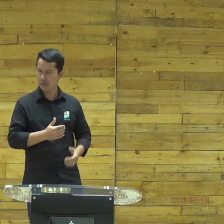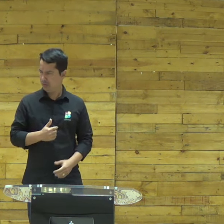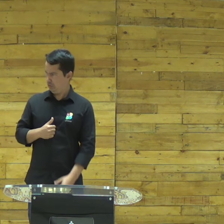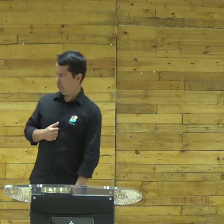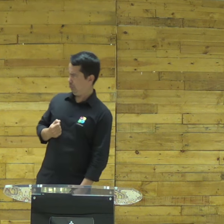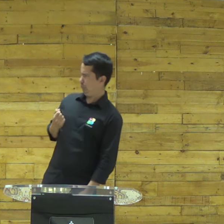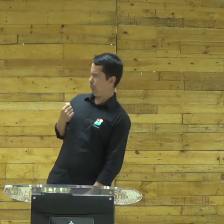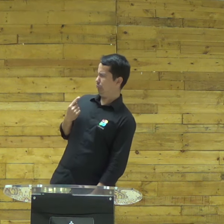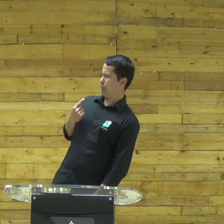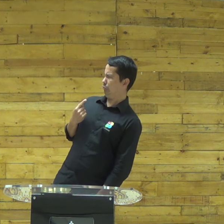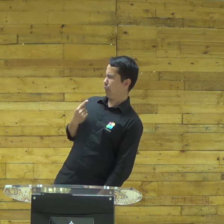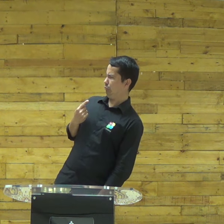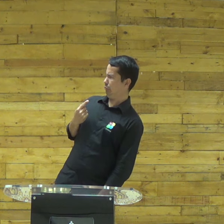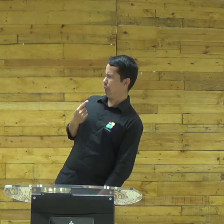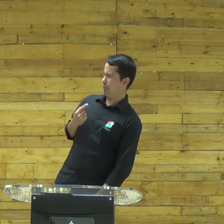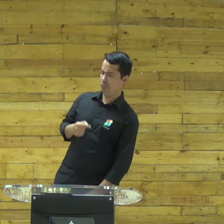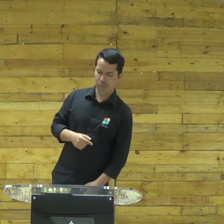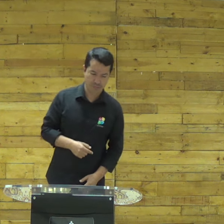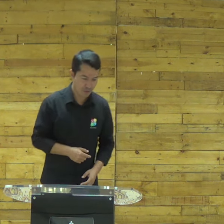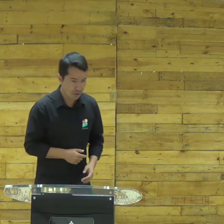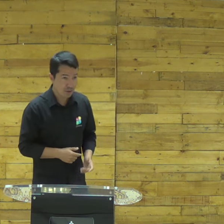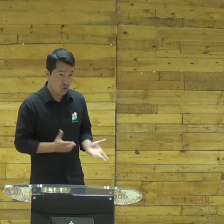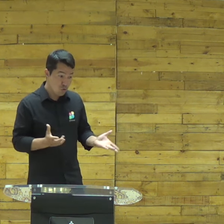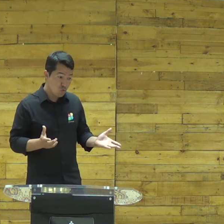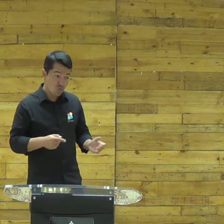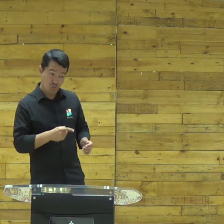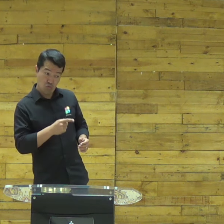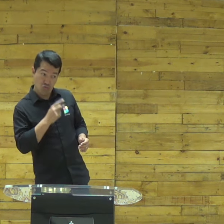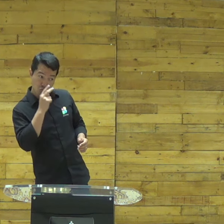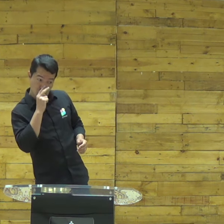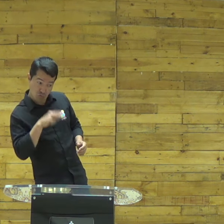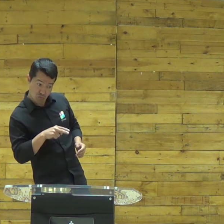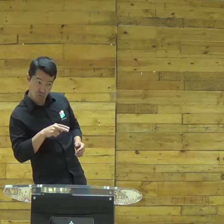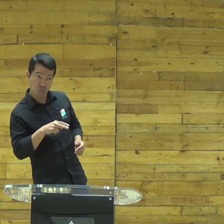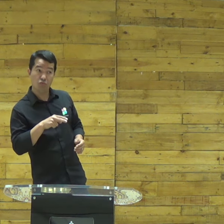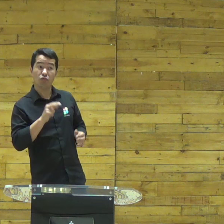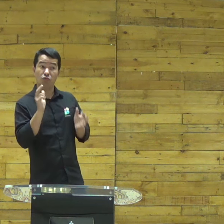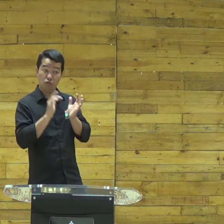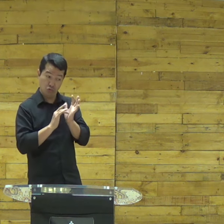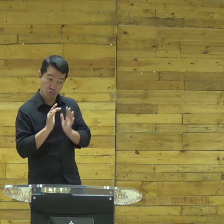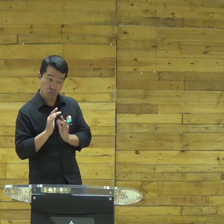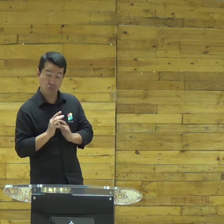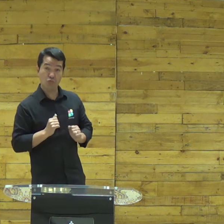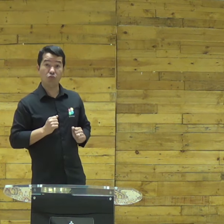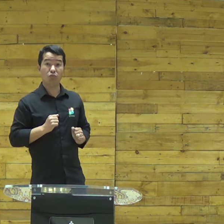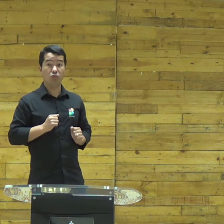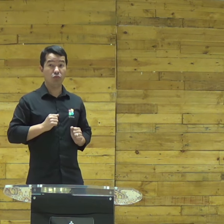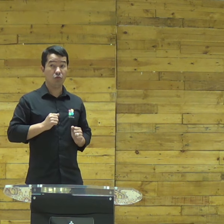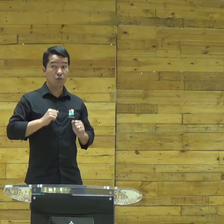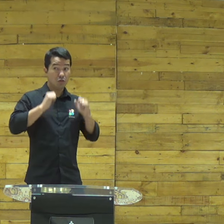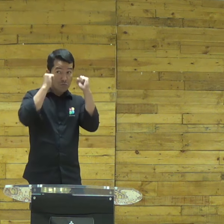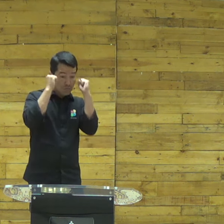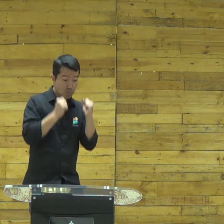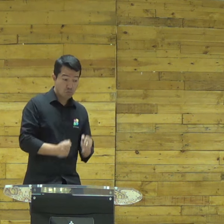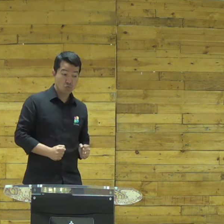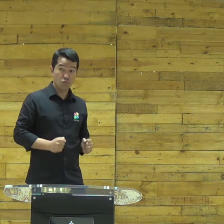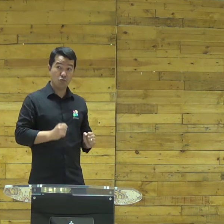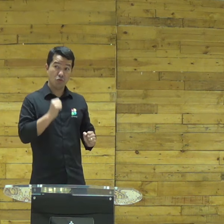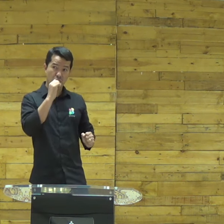aqui treinando e eu ah que estranho é eu vi que você tava treinando Mas você sabe